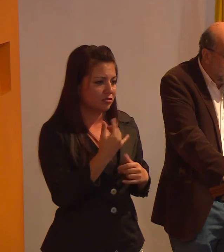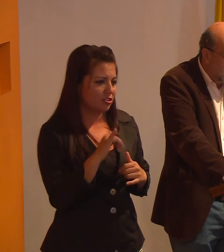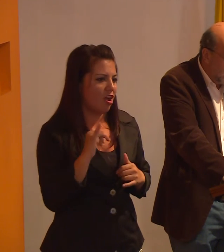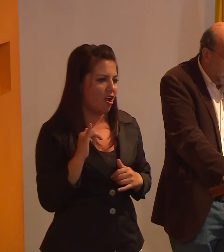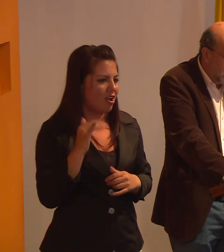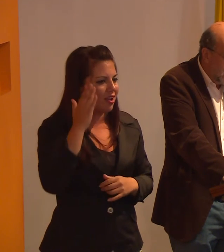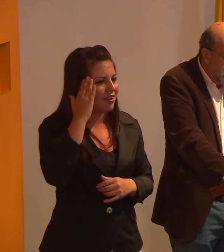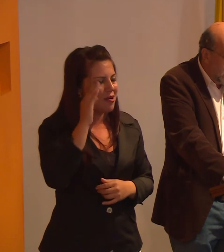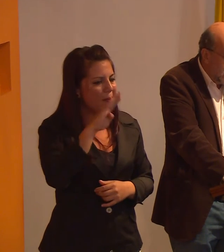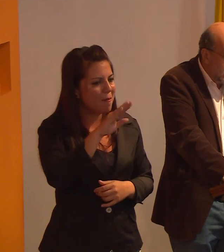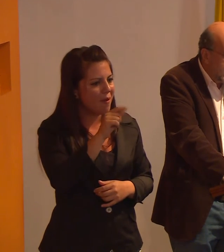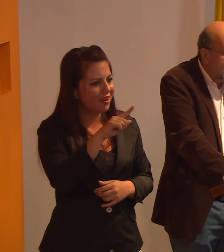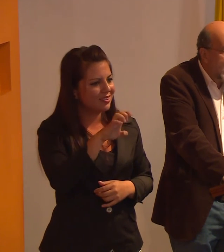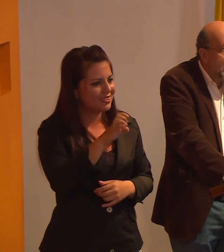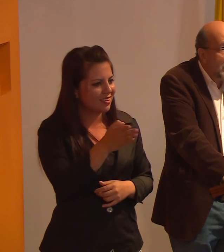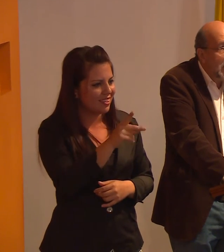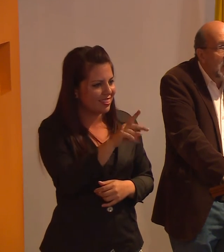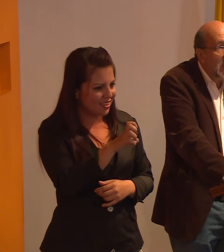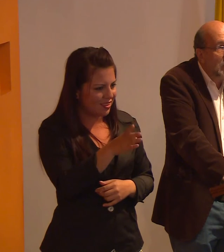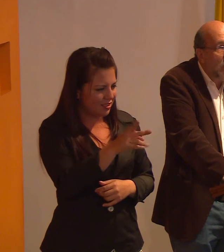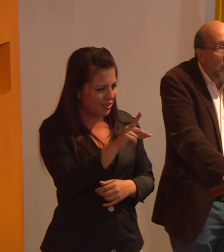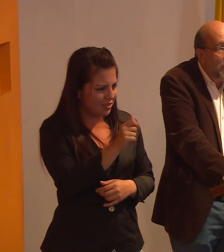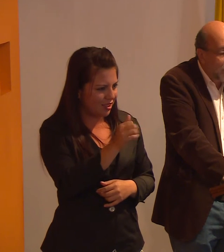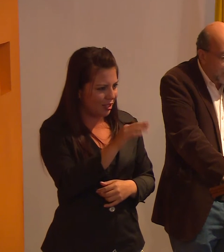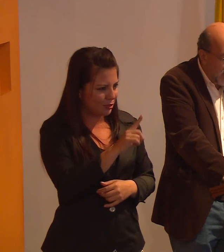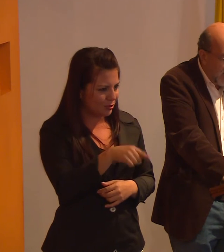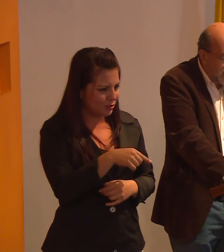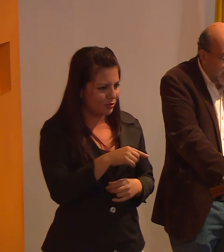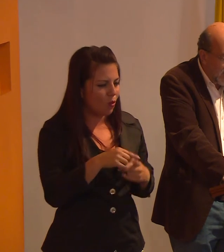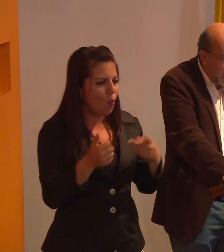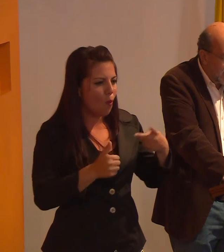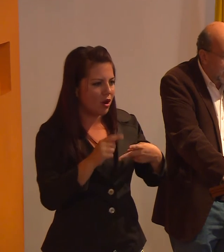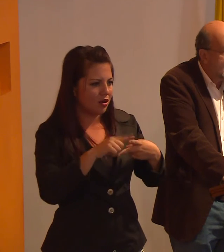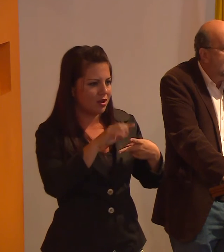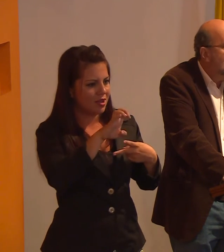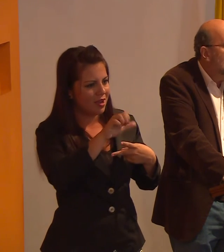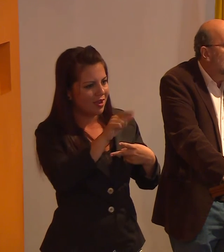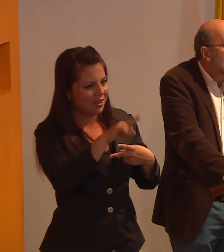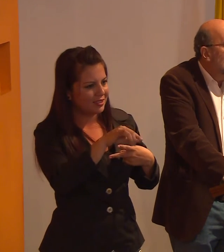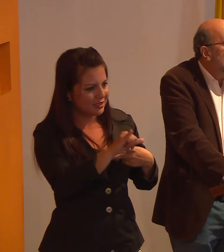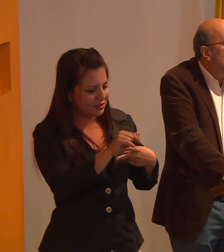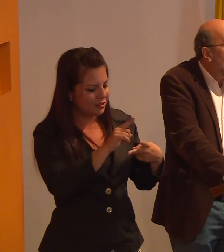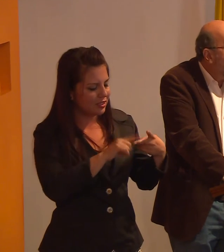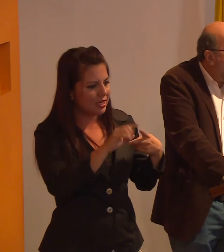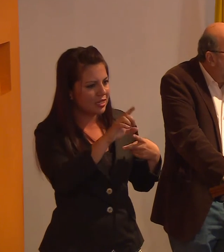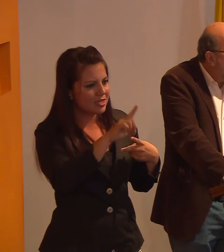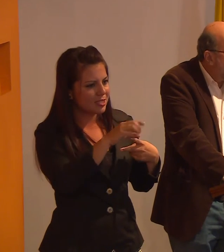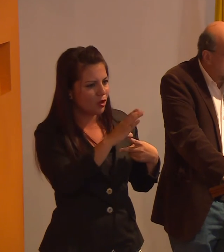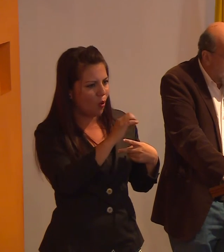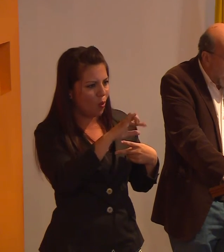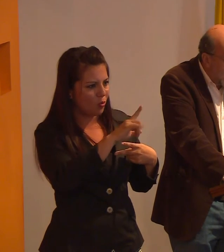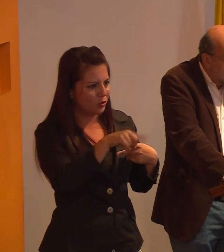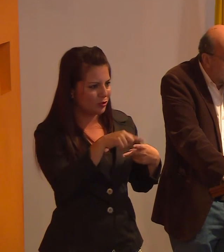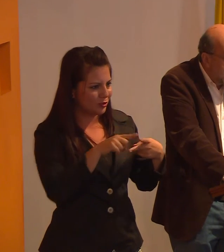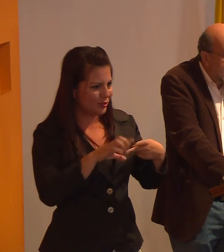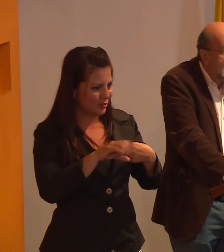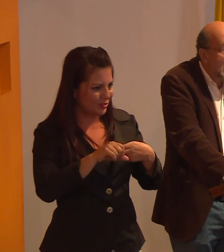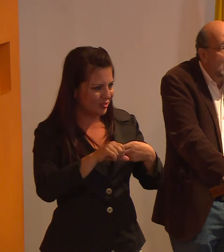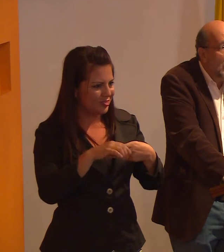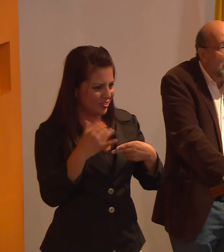del mundo, EasyWeb y Scopus entre ellas. Llamamos a